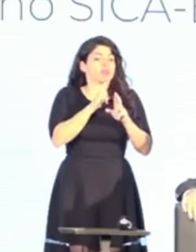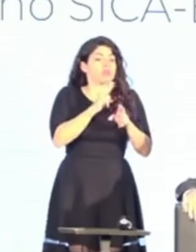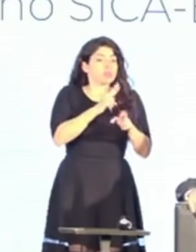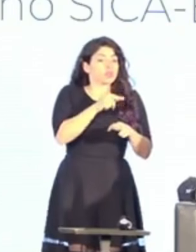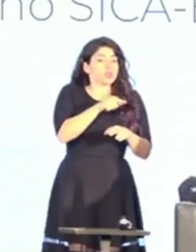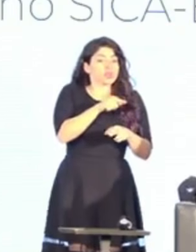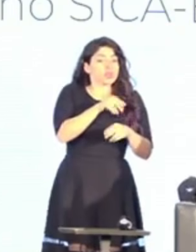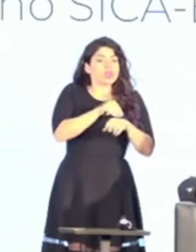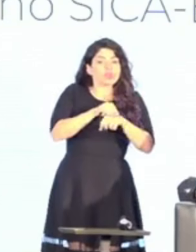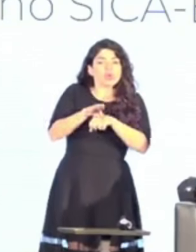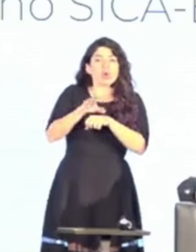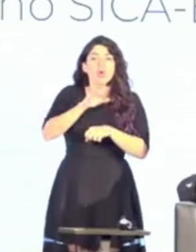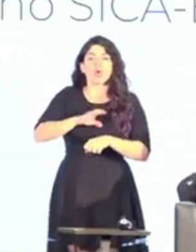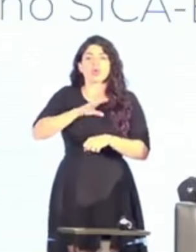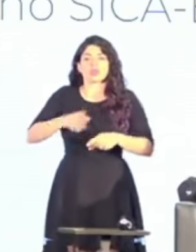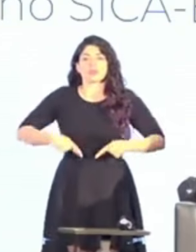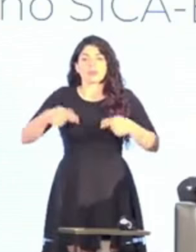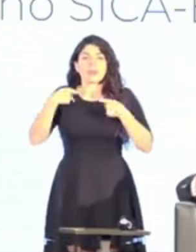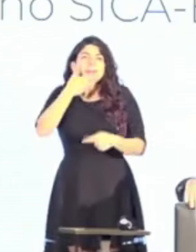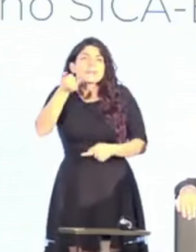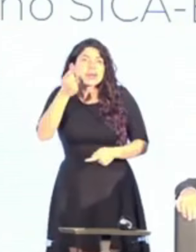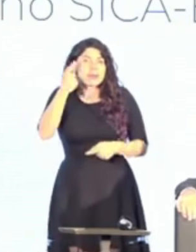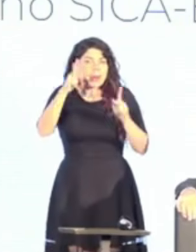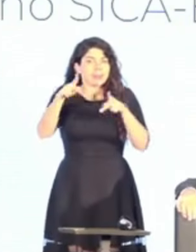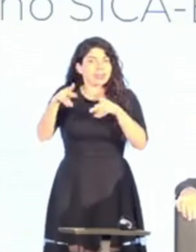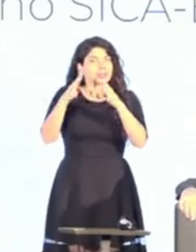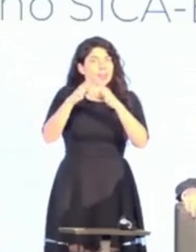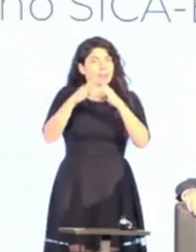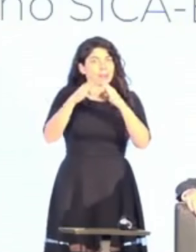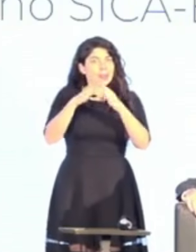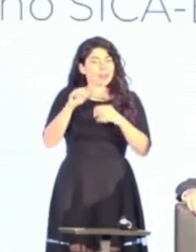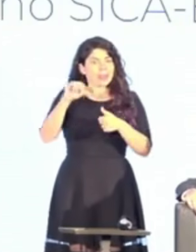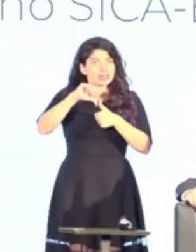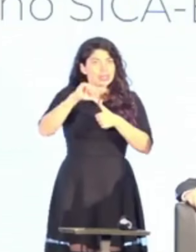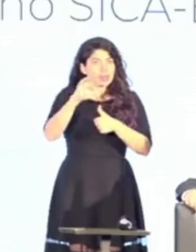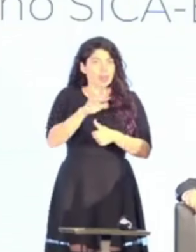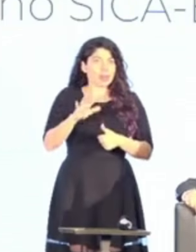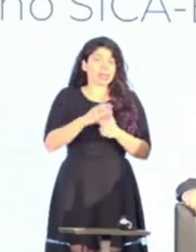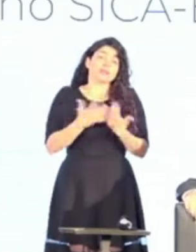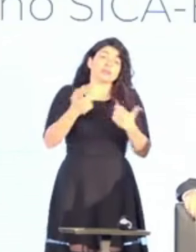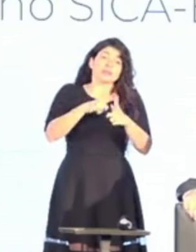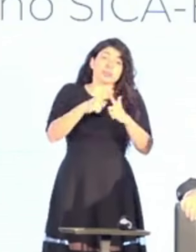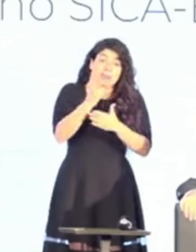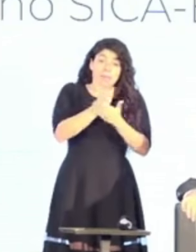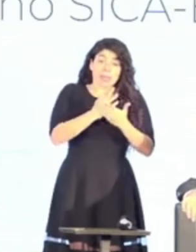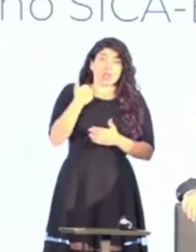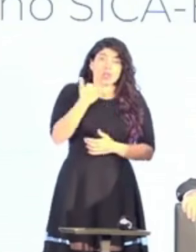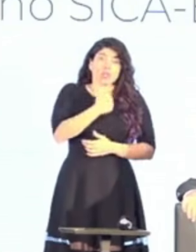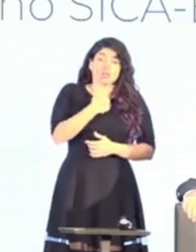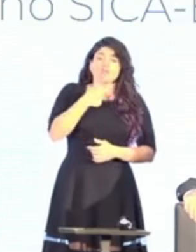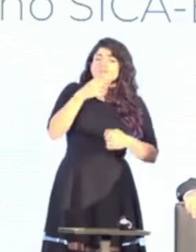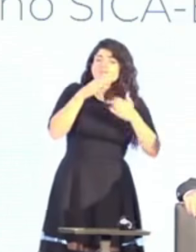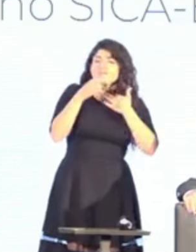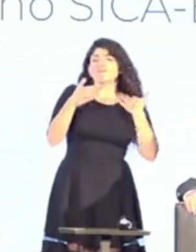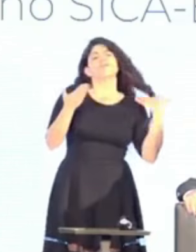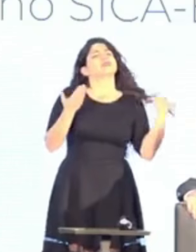se traduzcan en mejores condiciones de vida para los habitantes de este istmo centroamericano. Así que de nuestra parte,